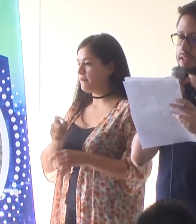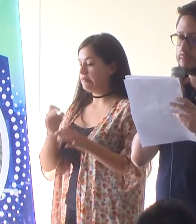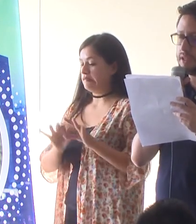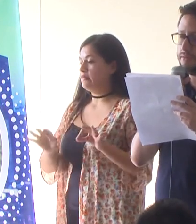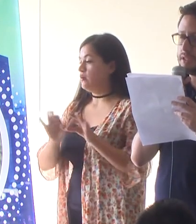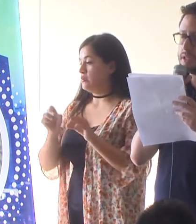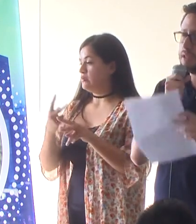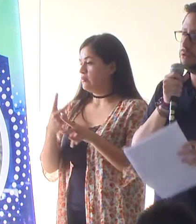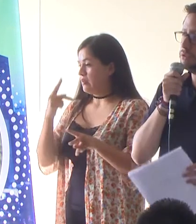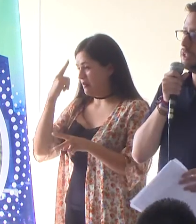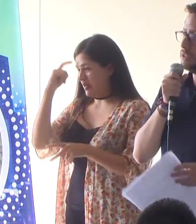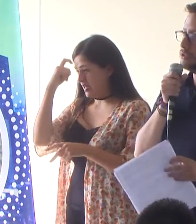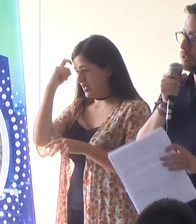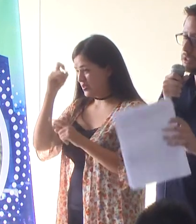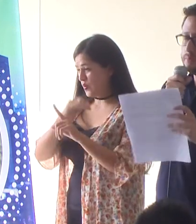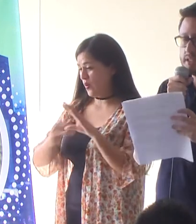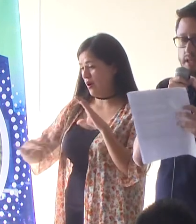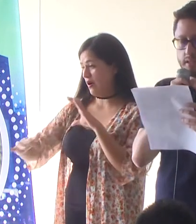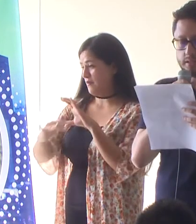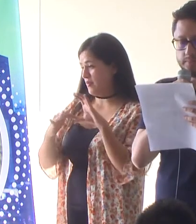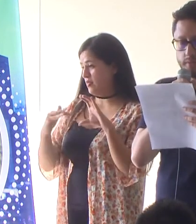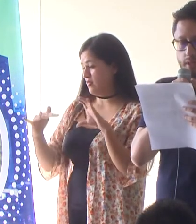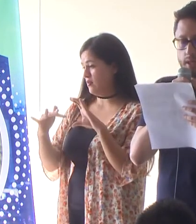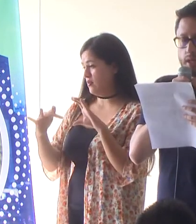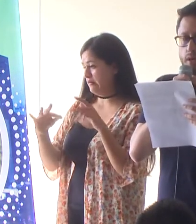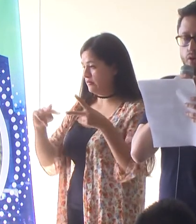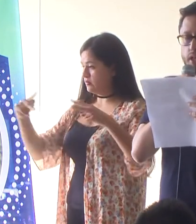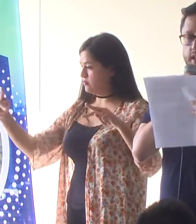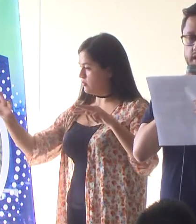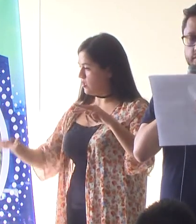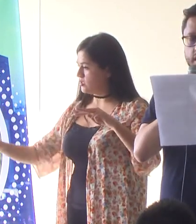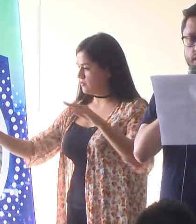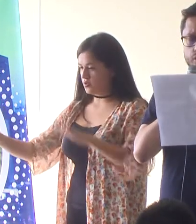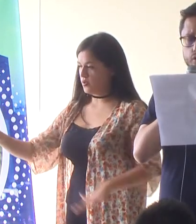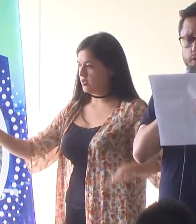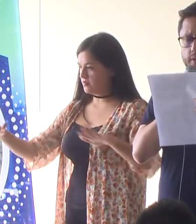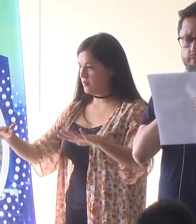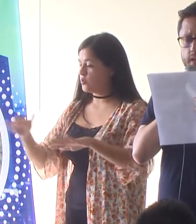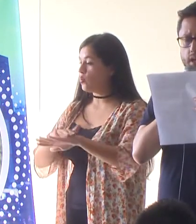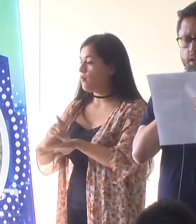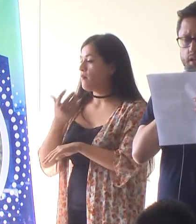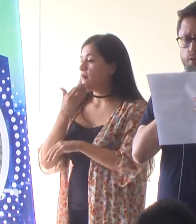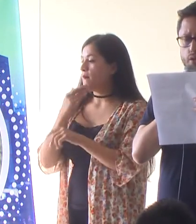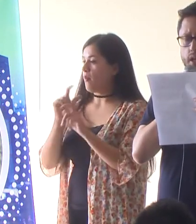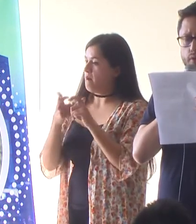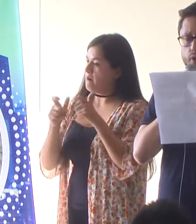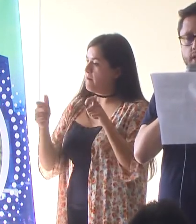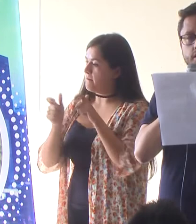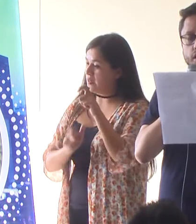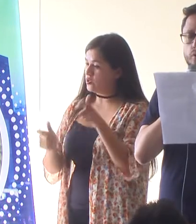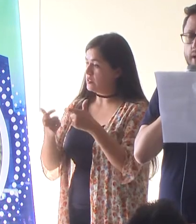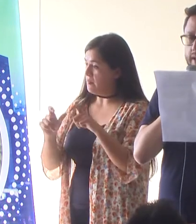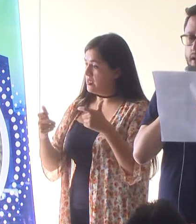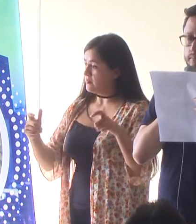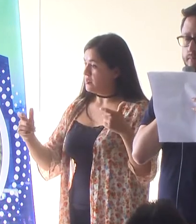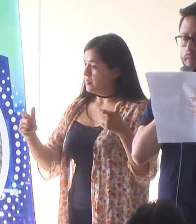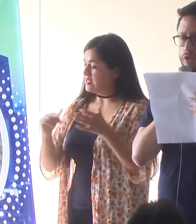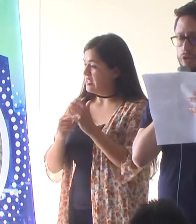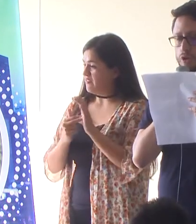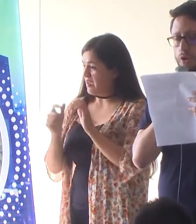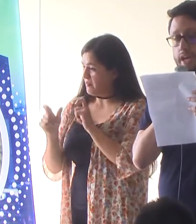ambiental se manifiesta en contradicciones espaciales con la densificación se perfila el riesgo de la violencia urbana